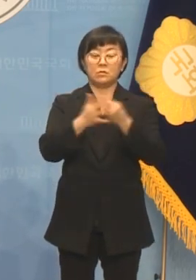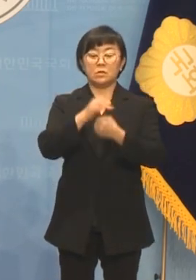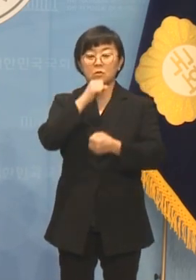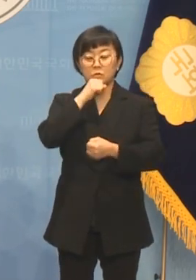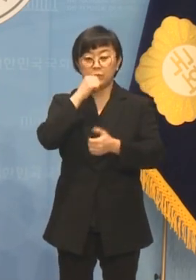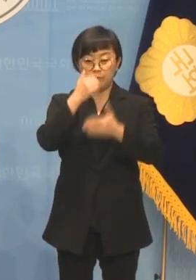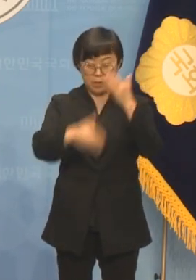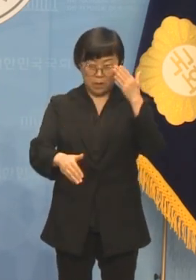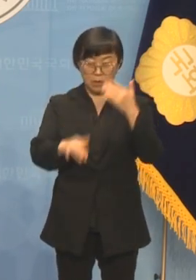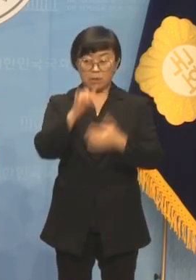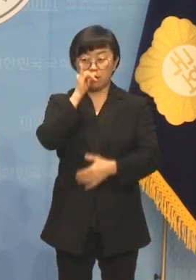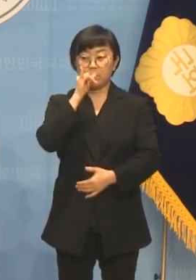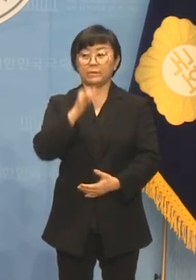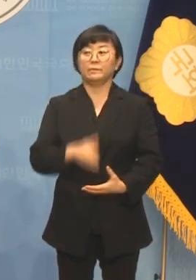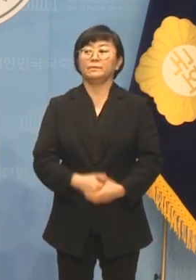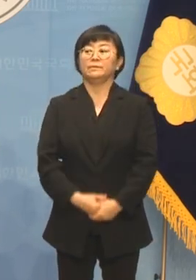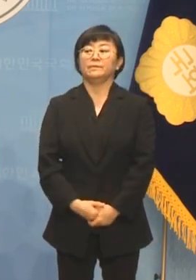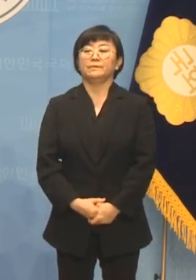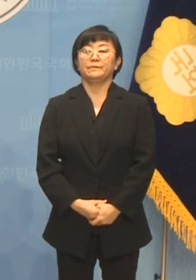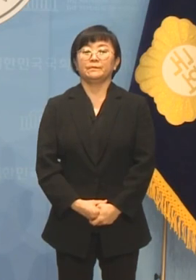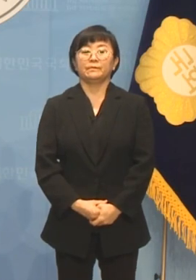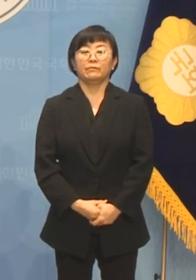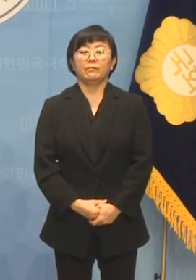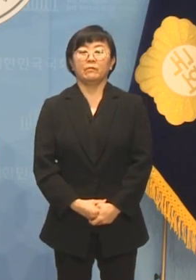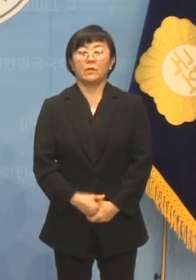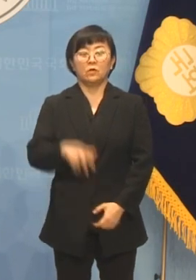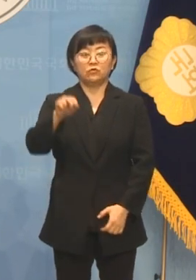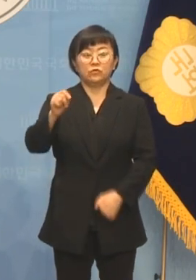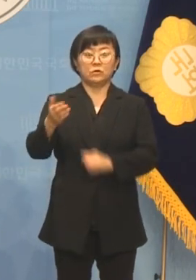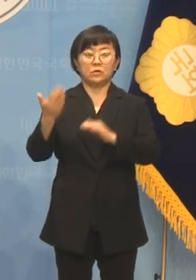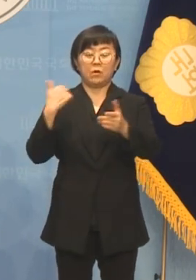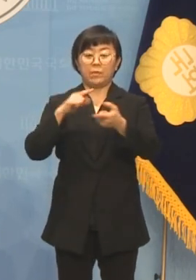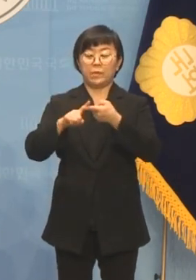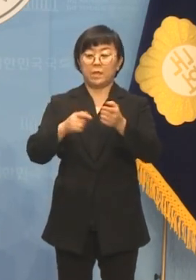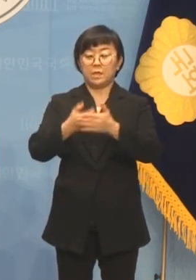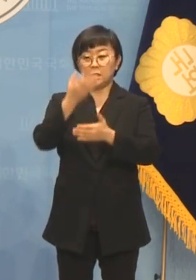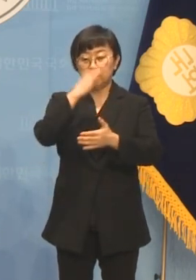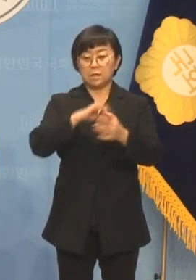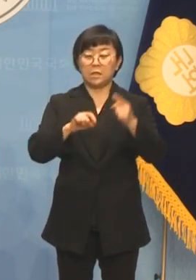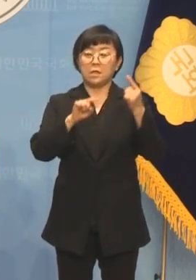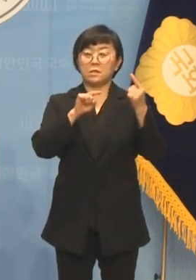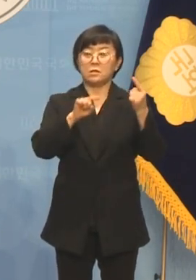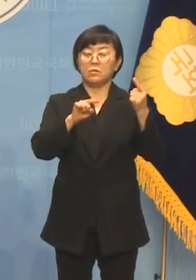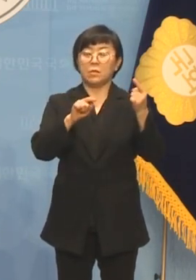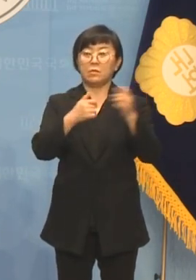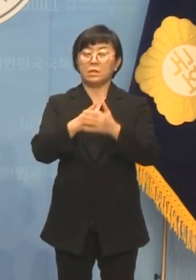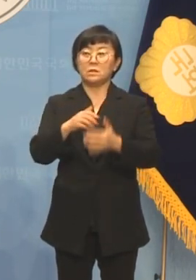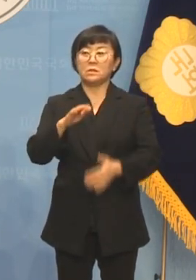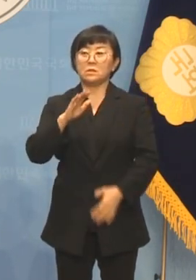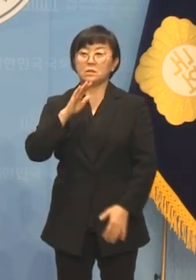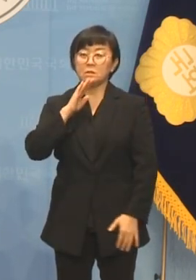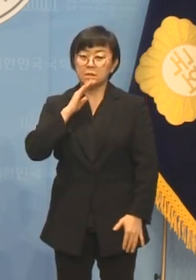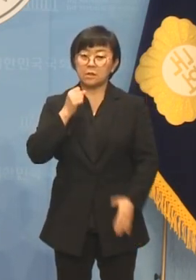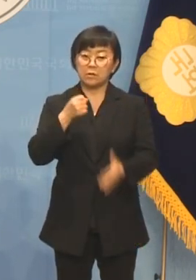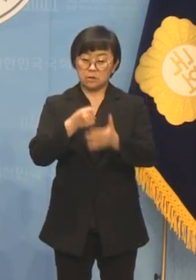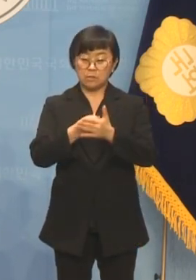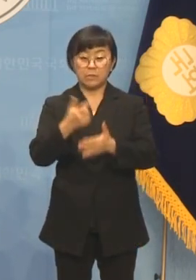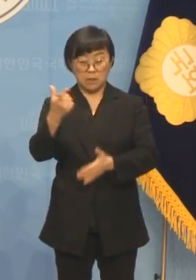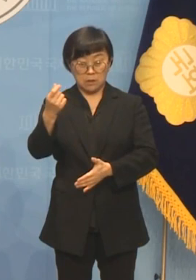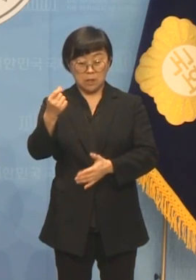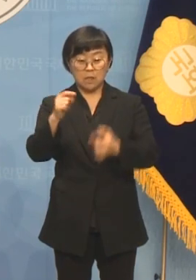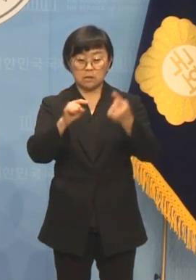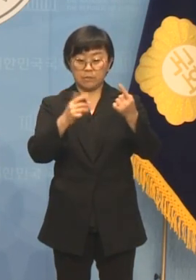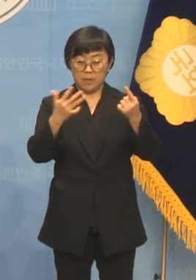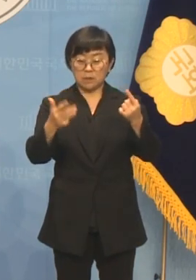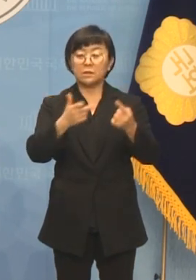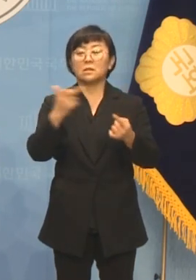감점을 적용받고 있습니다. 수주전 당락이 대개 1점 미만의 소수점 차이로 결정되는 점을